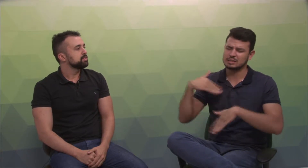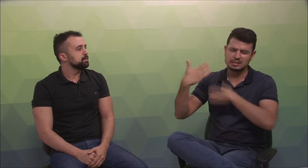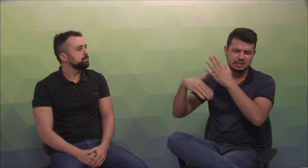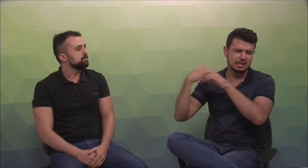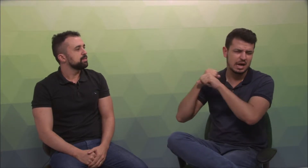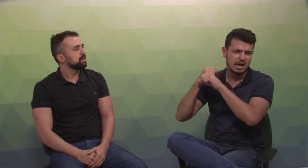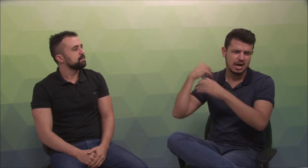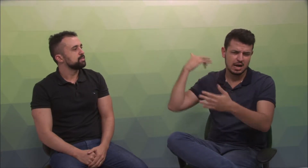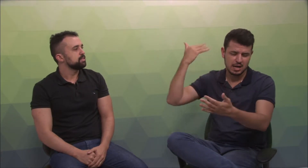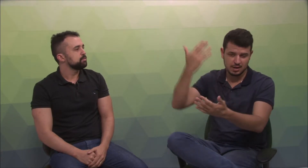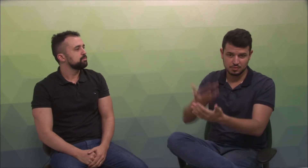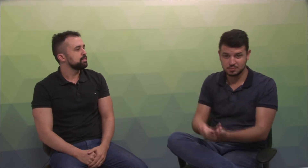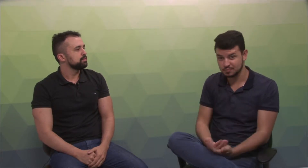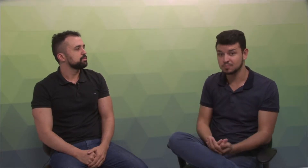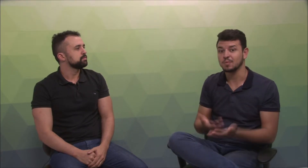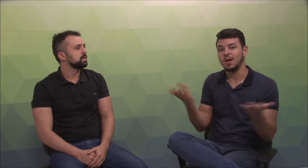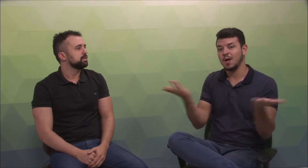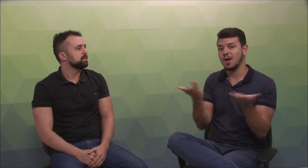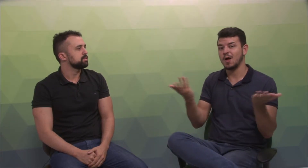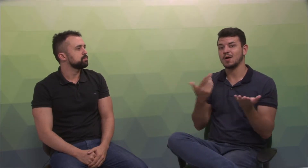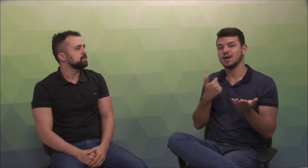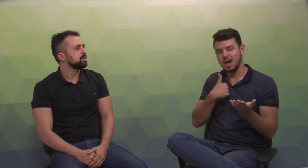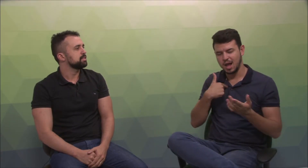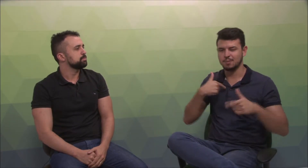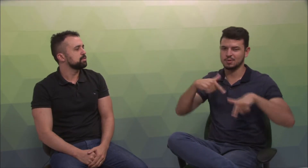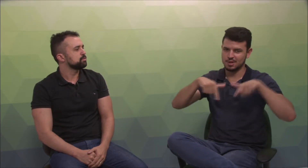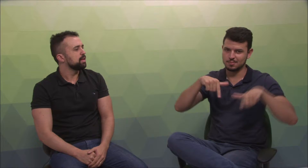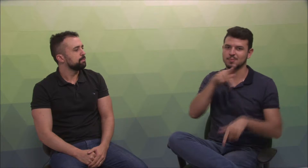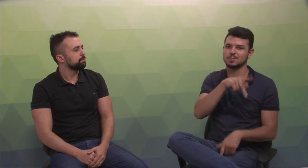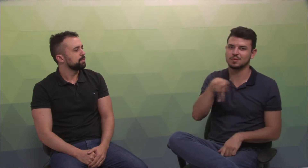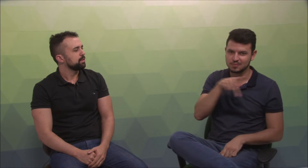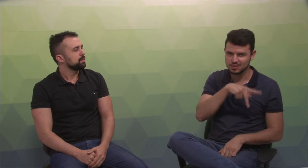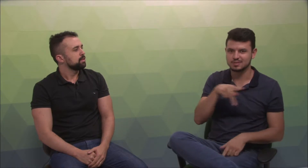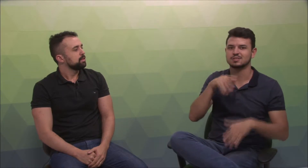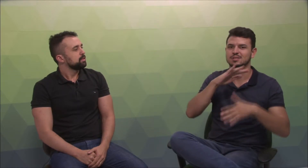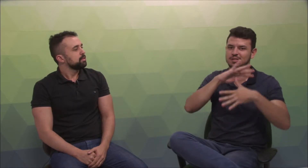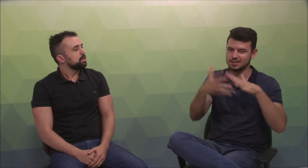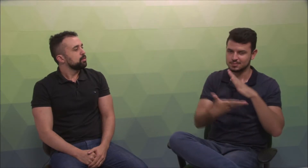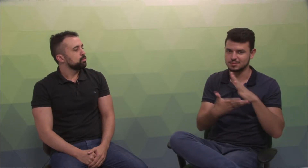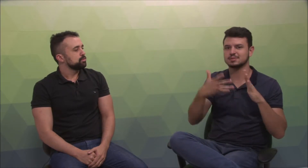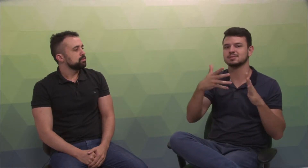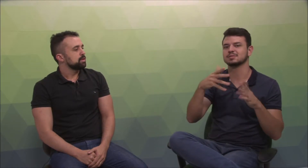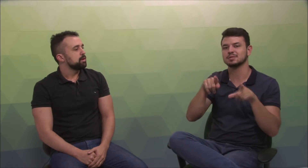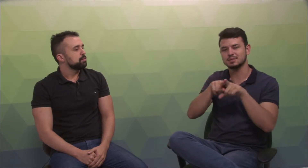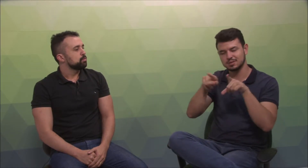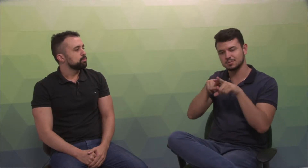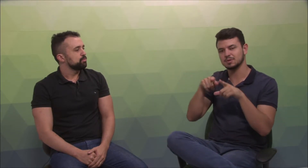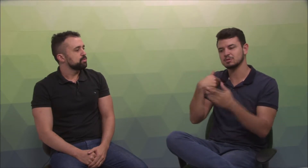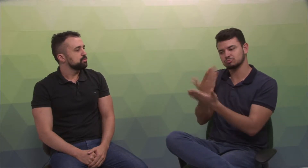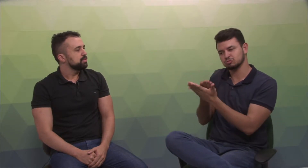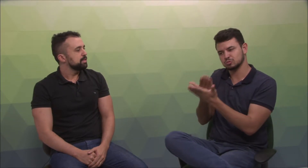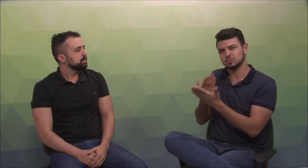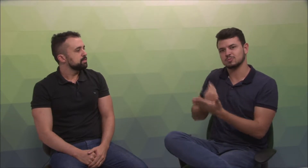eu sempre ficava indo e vindo, né, entre essas duas cidades para estudar. Hoje eu trabalho como professor de